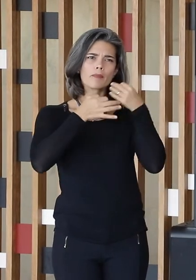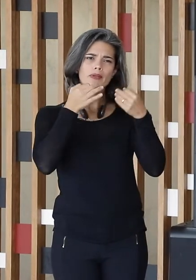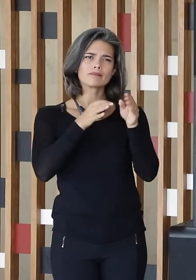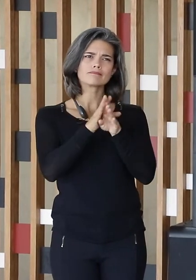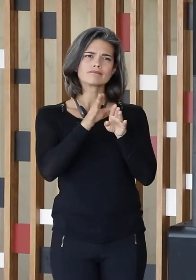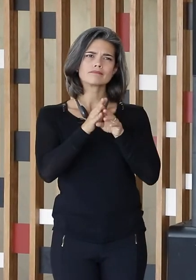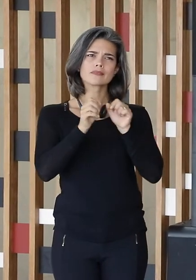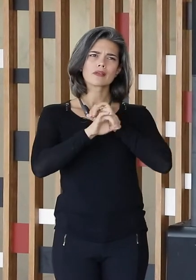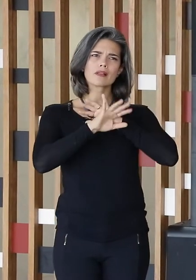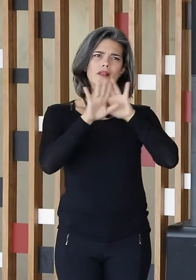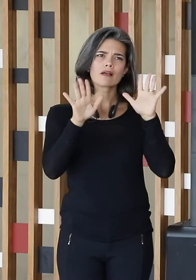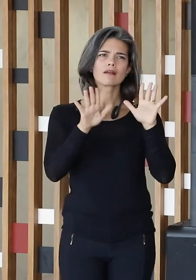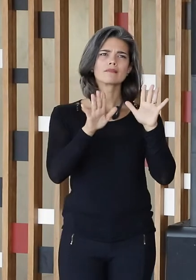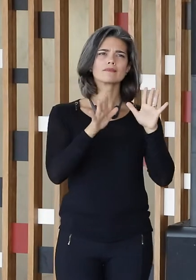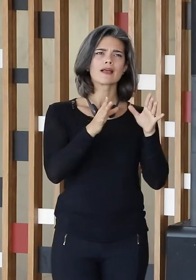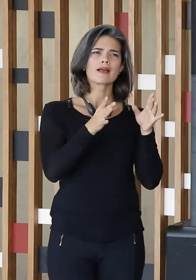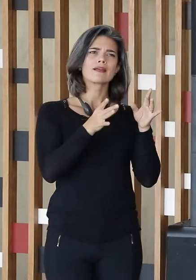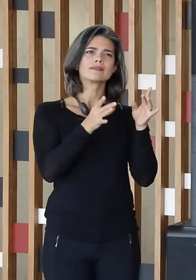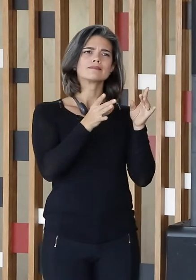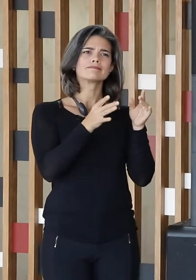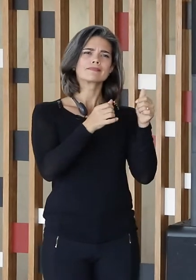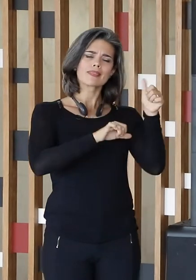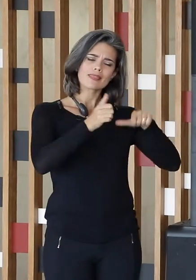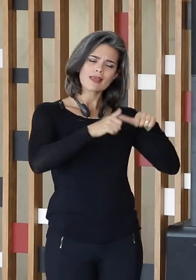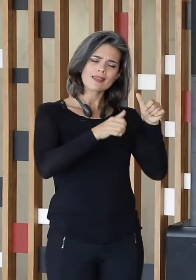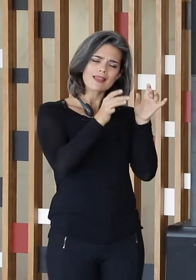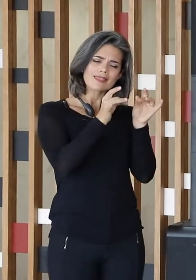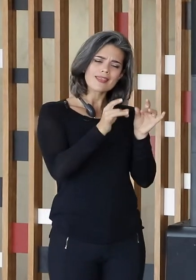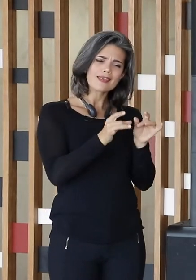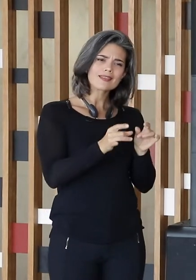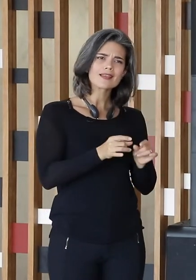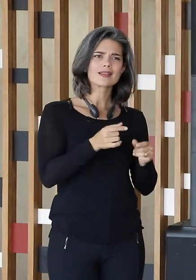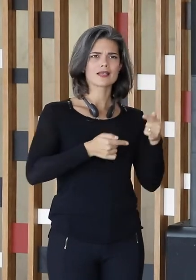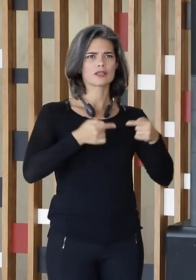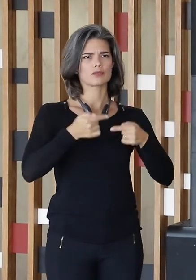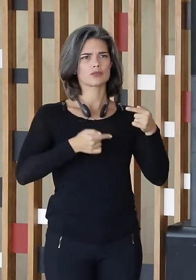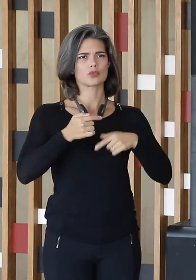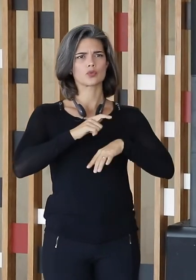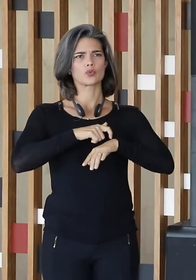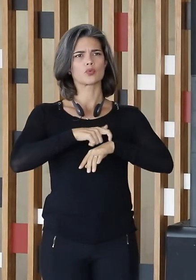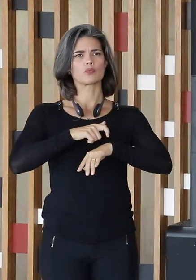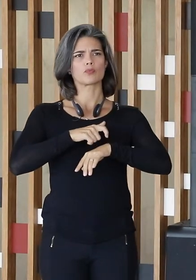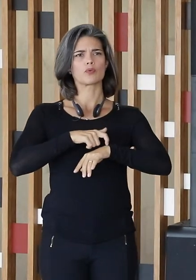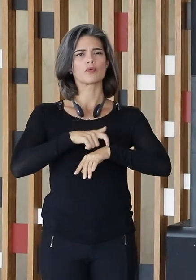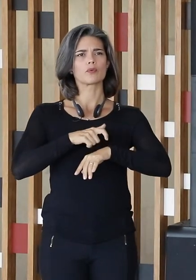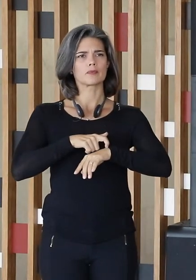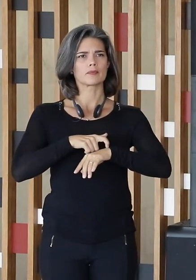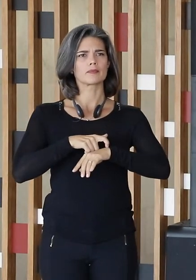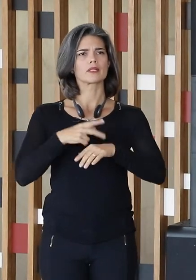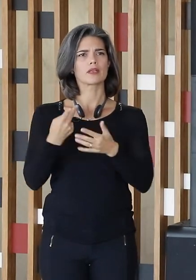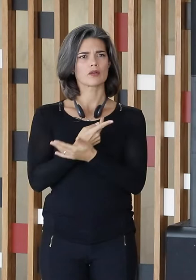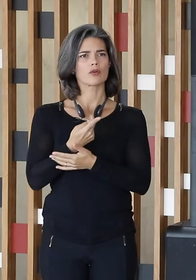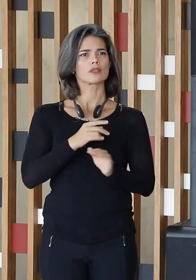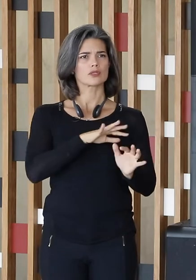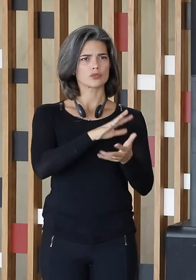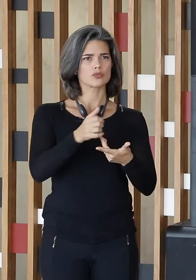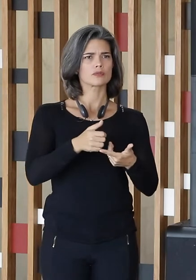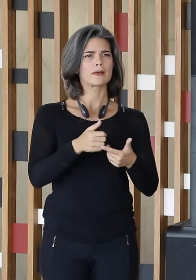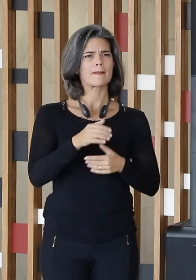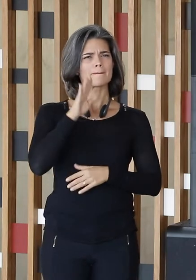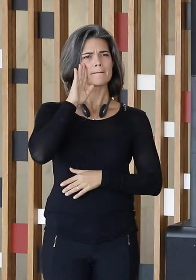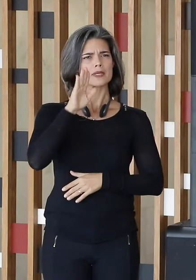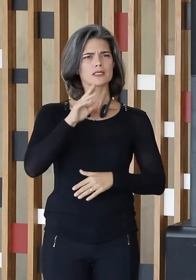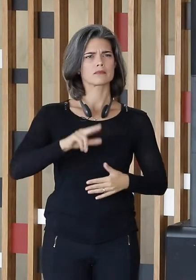comentários, da fina análise política de conjuntura que ele pôde fazer do momento por que passa o mundo, mas, sobretudo, a América do